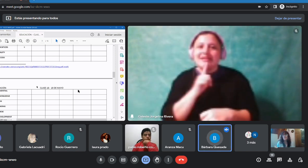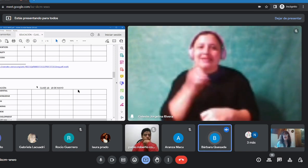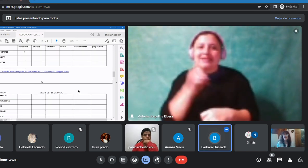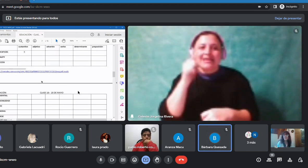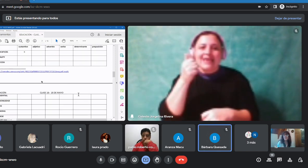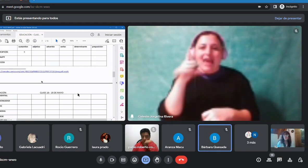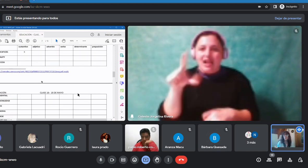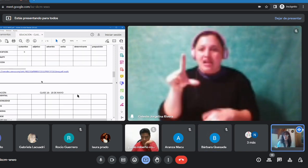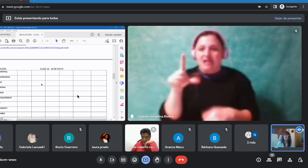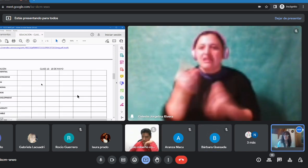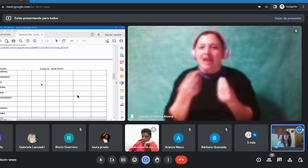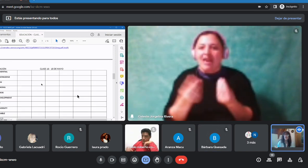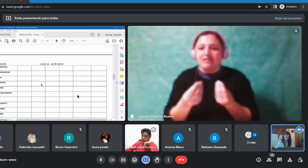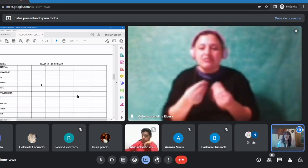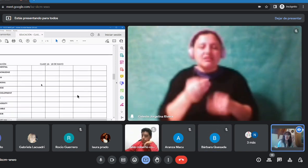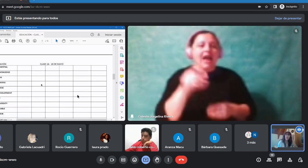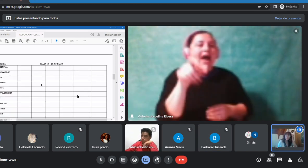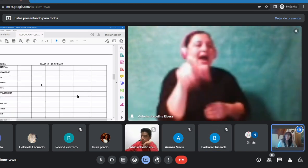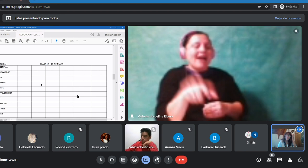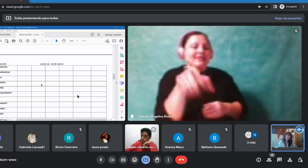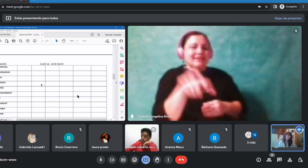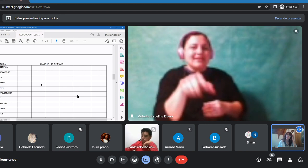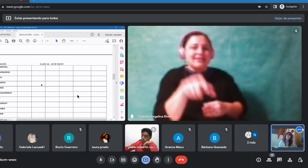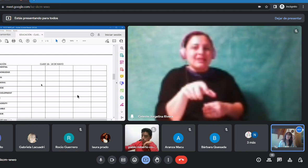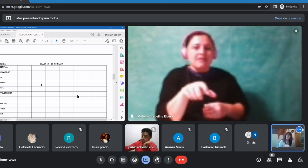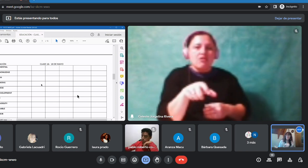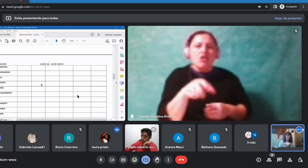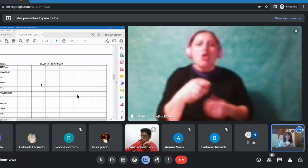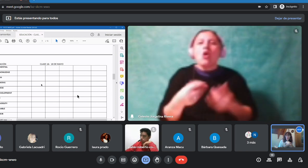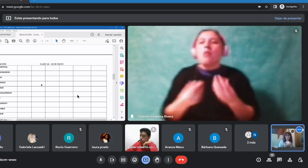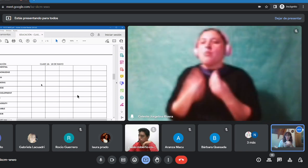Adjetivo. Adjetivo. ¿Se le agrega algo?